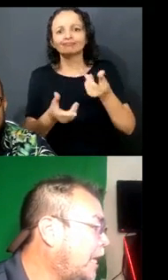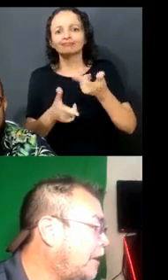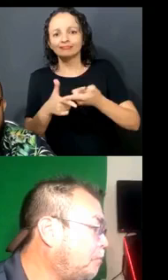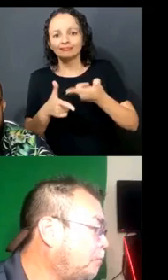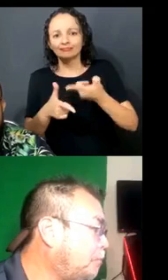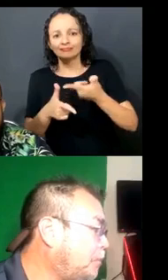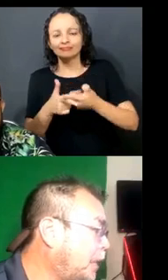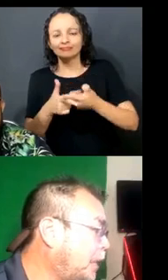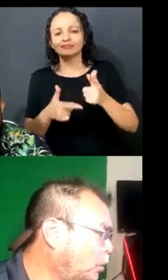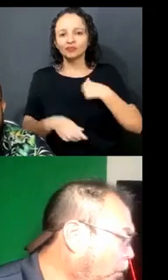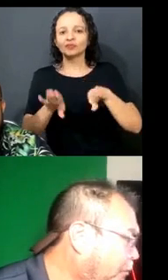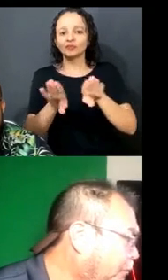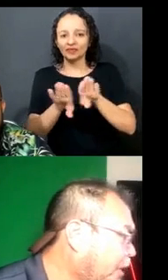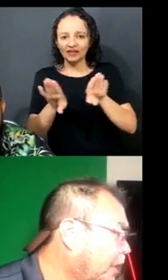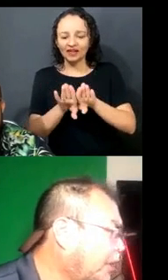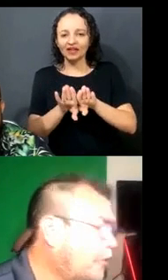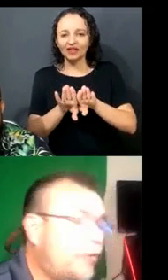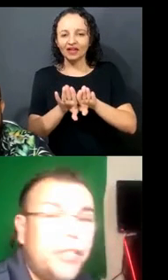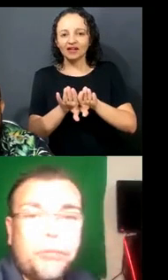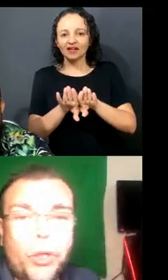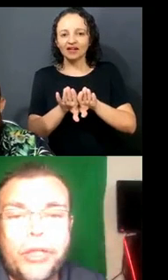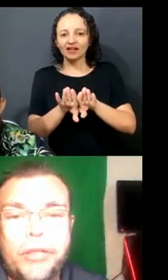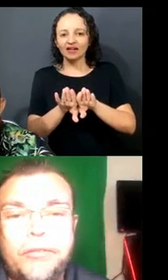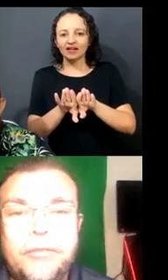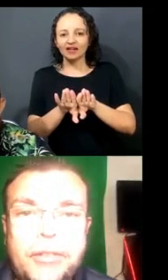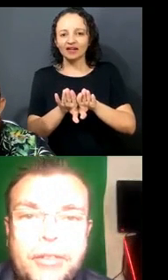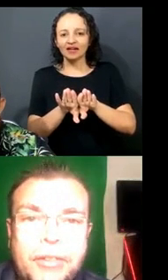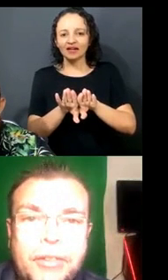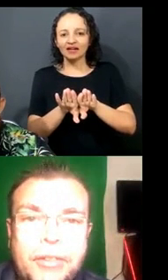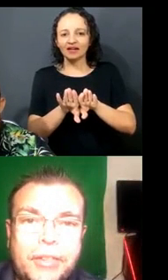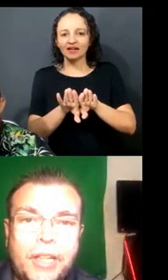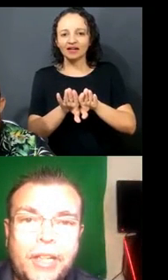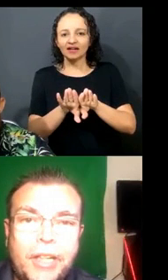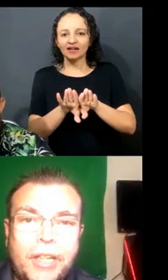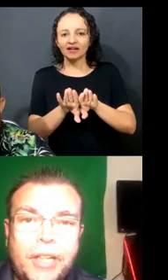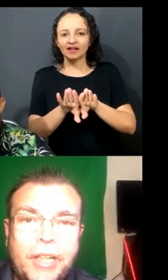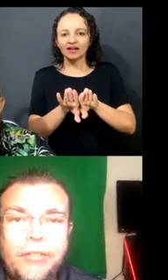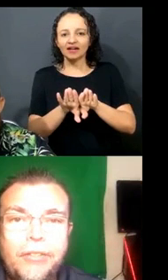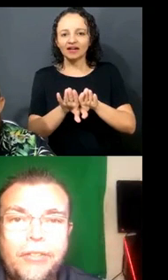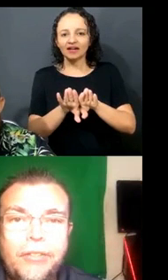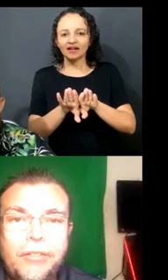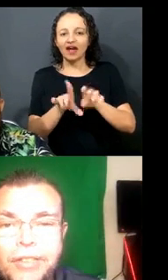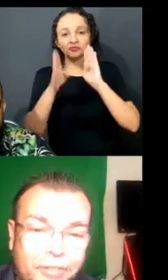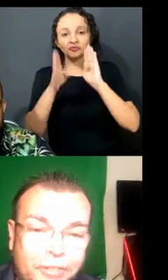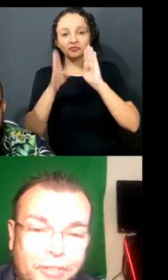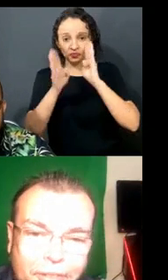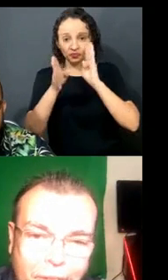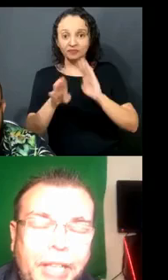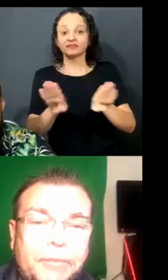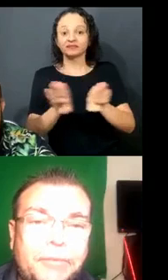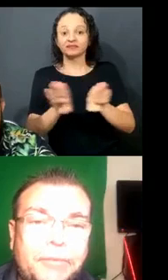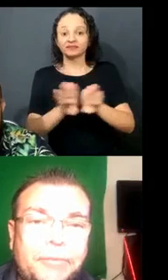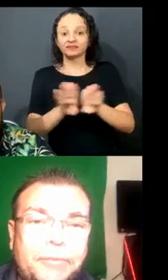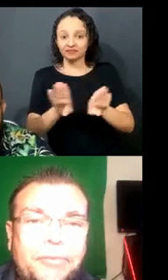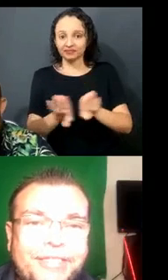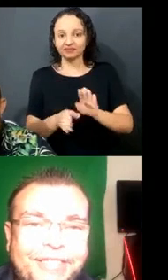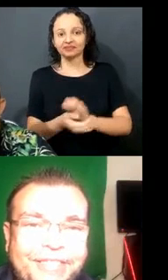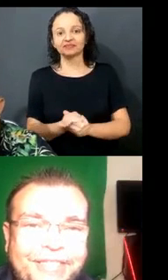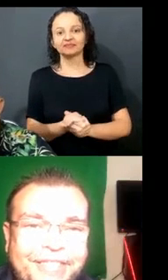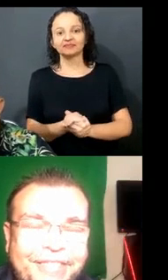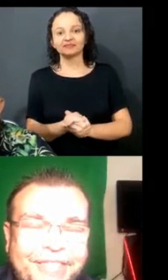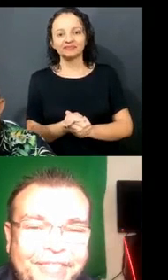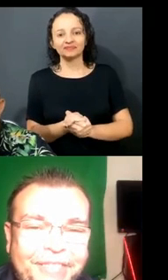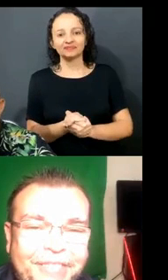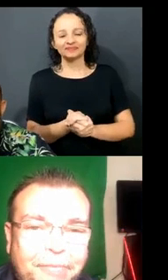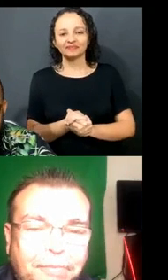a live pelo Facebook. Então, Que legal. vamos aí. Muito bom. Muito